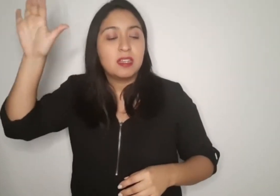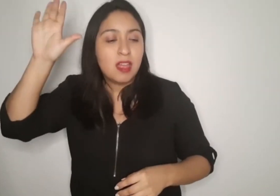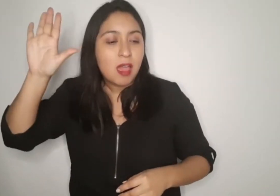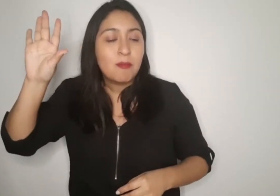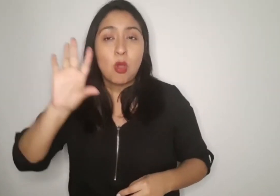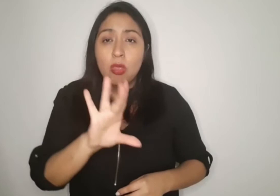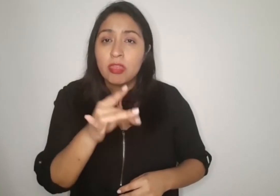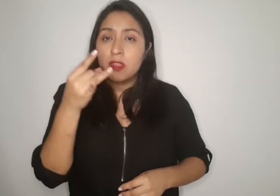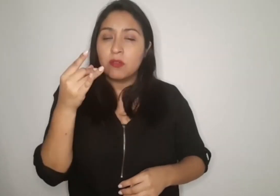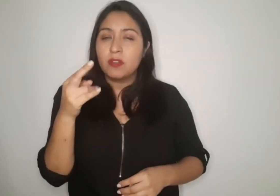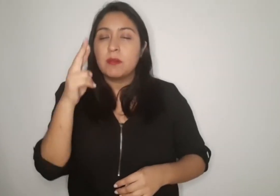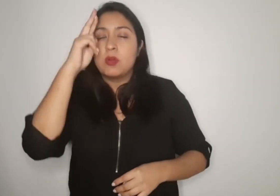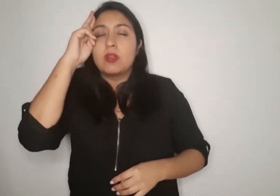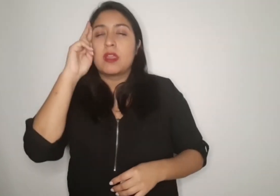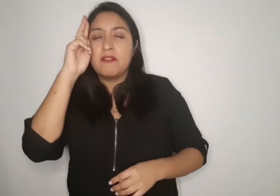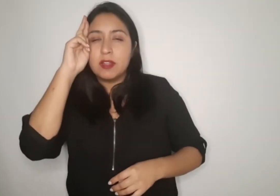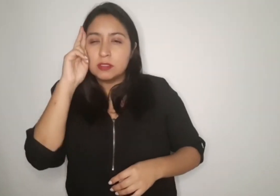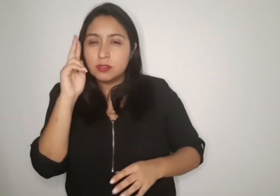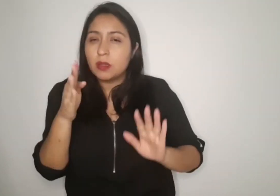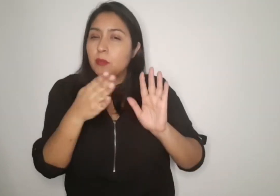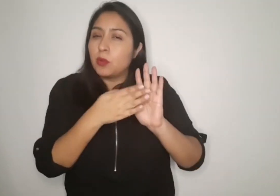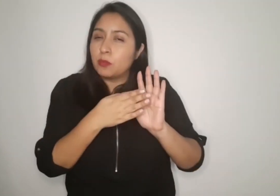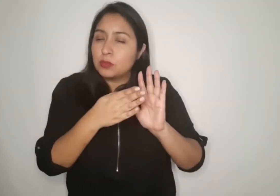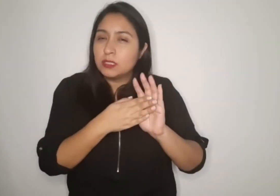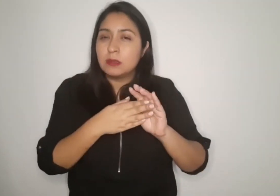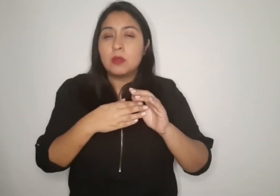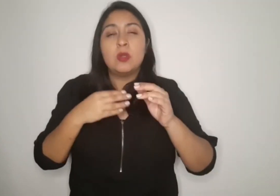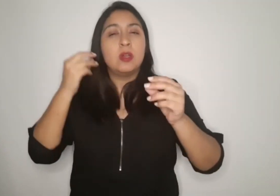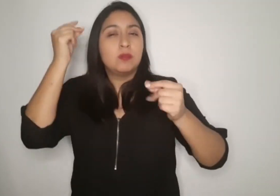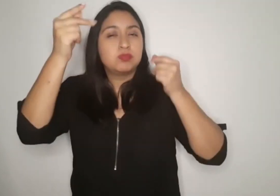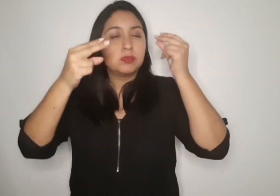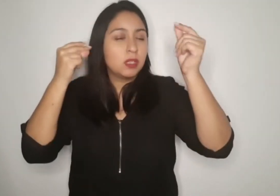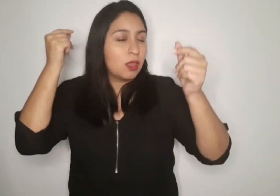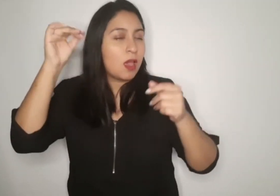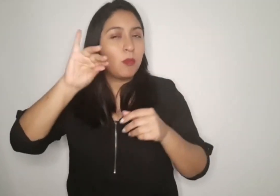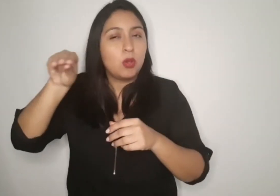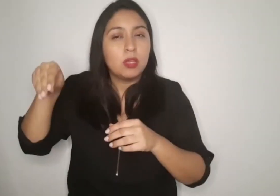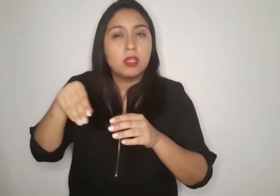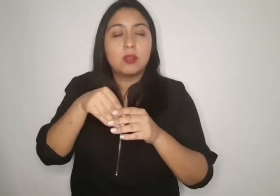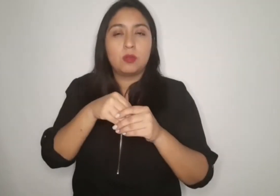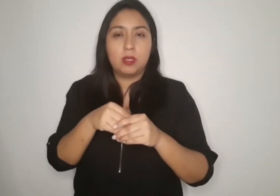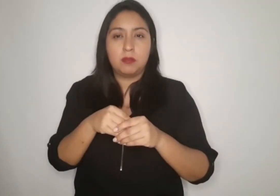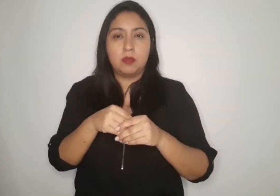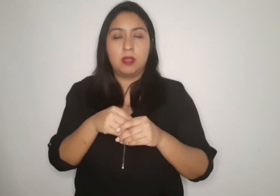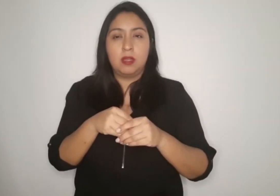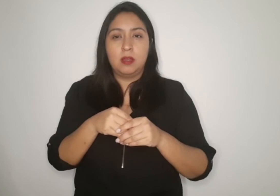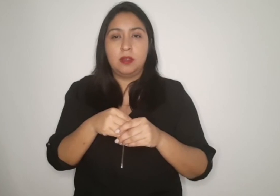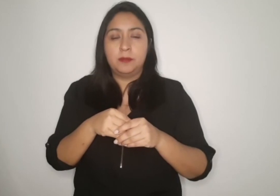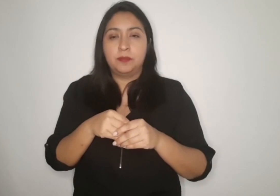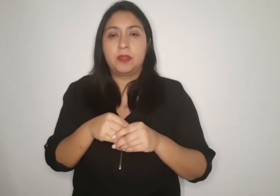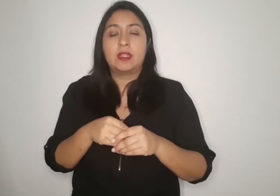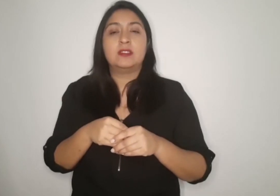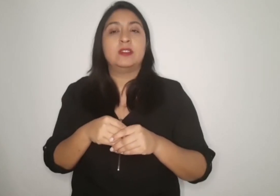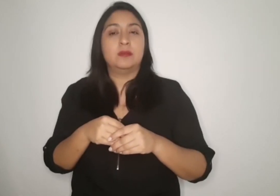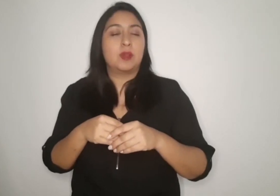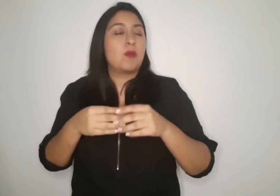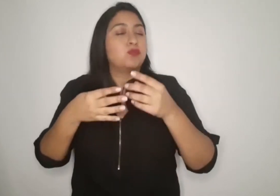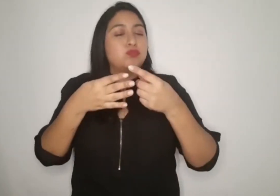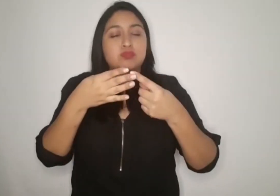Imaginamos, descubrimos, reflexionamos, propusimos, ideamos, incluimos. Por esto y mucho